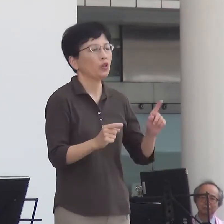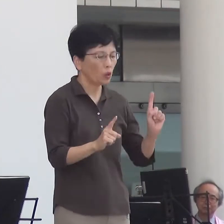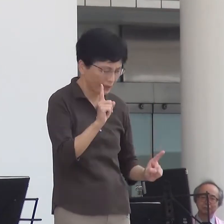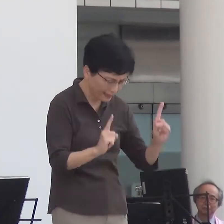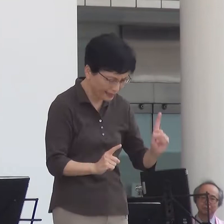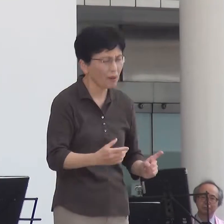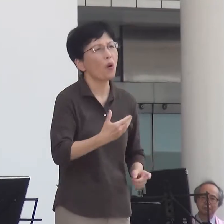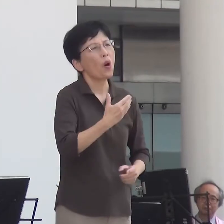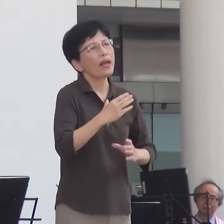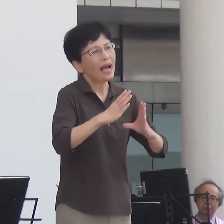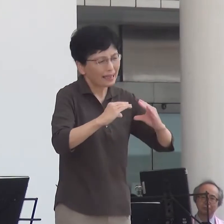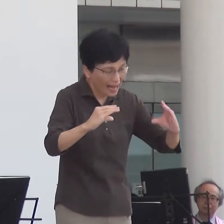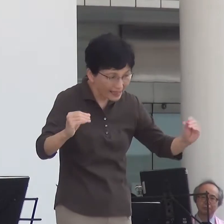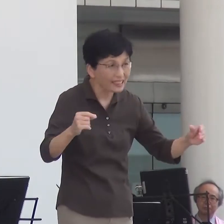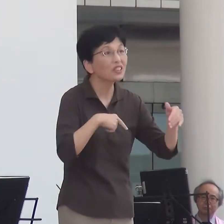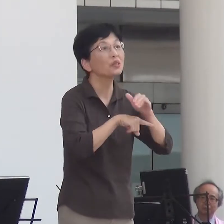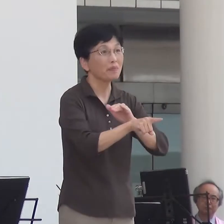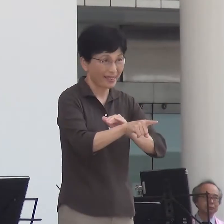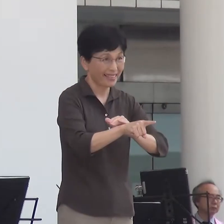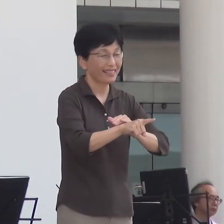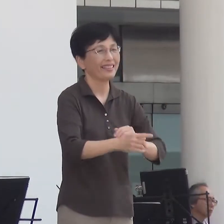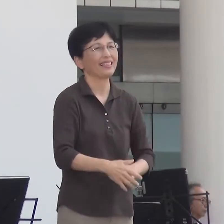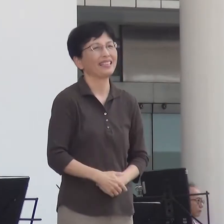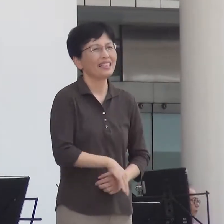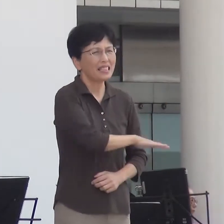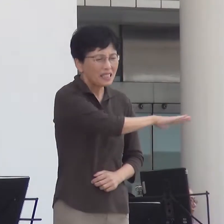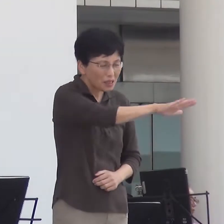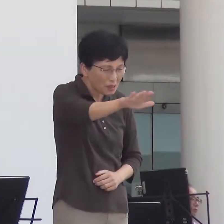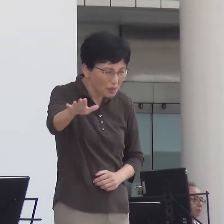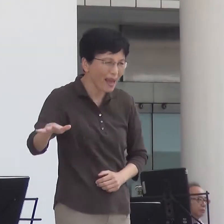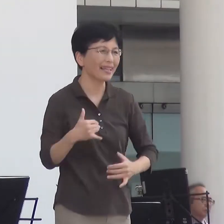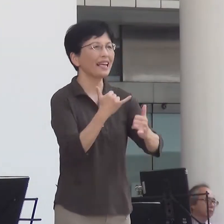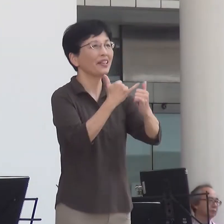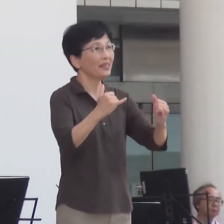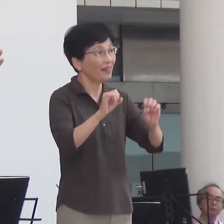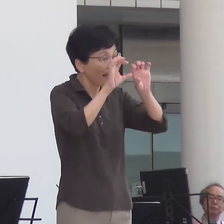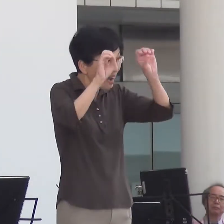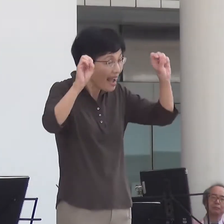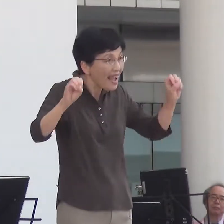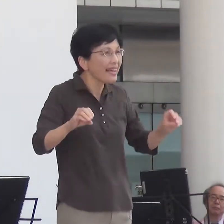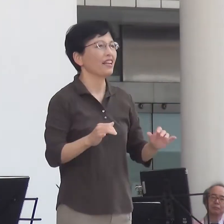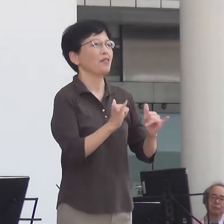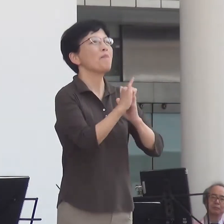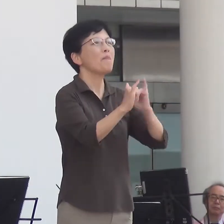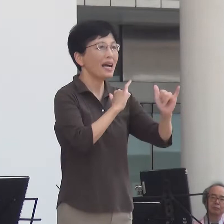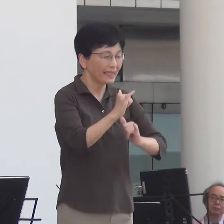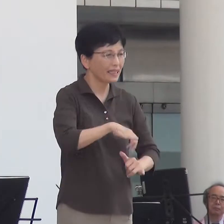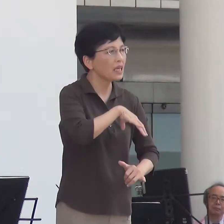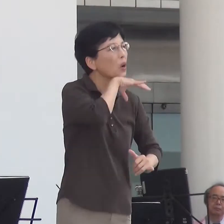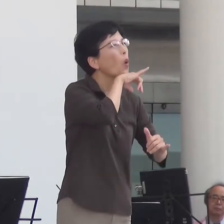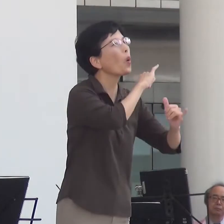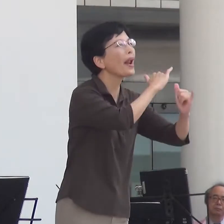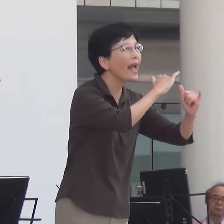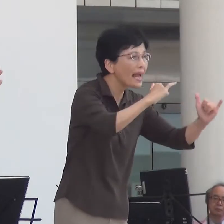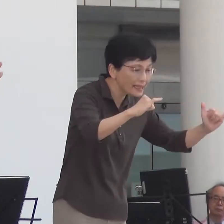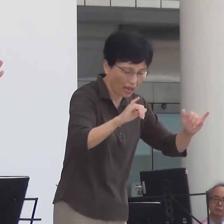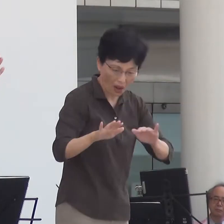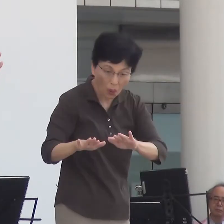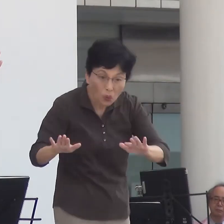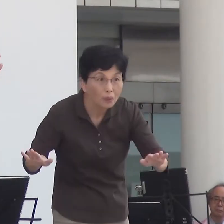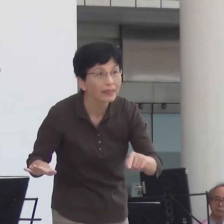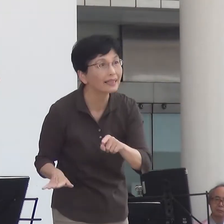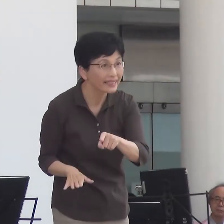でね、街づくりのいろんなところで、全ての方が輝ける街、高齢の方も子供た